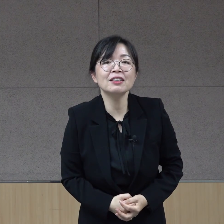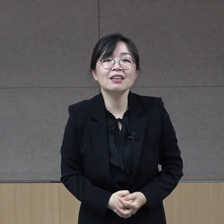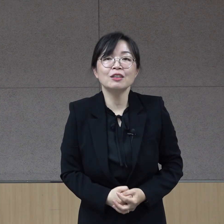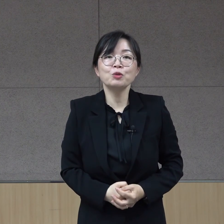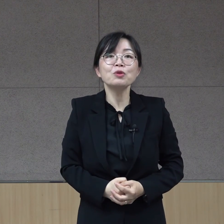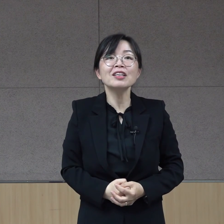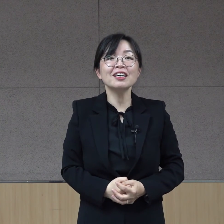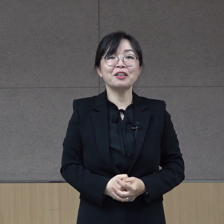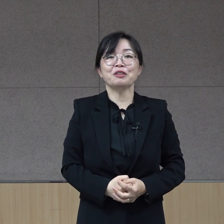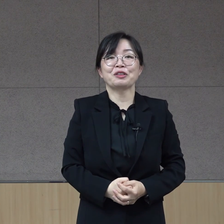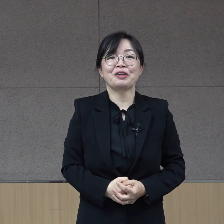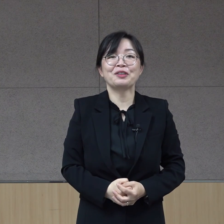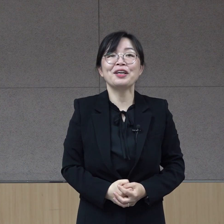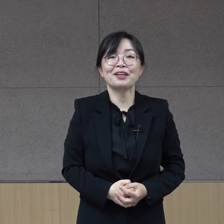갑자기 소나기가 내렸어요. 어떻게 할까요?